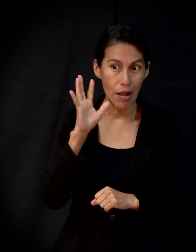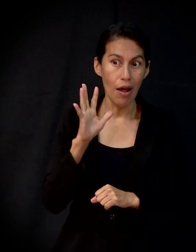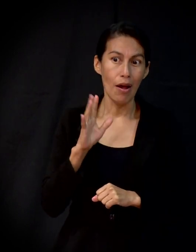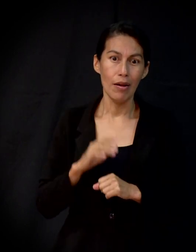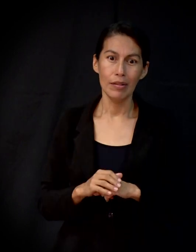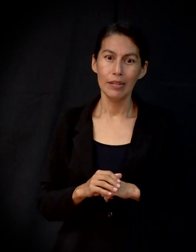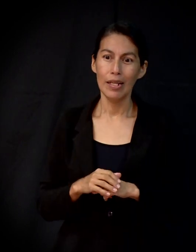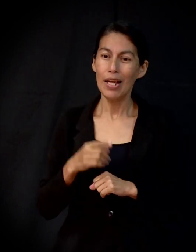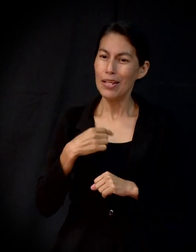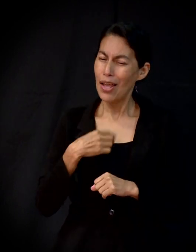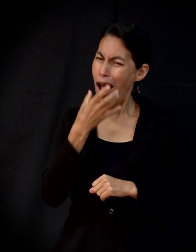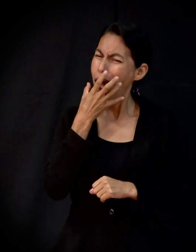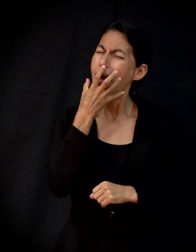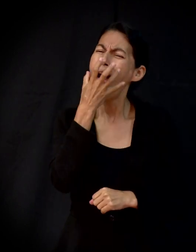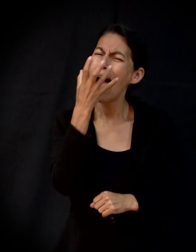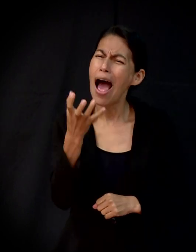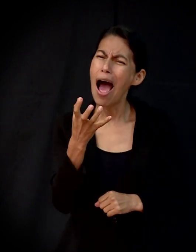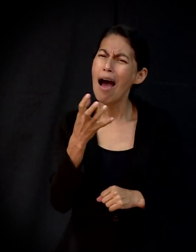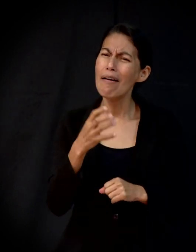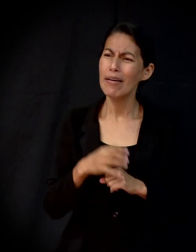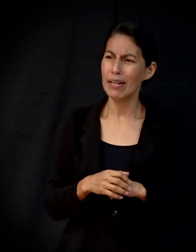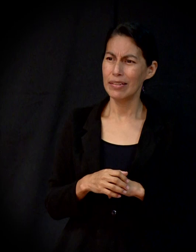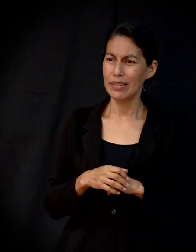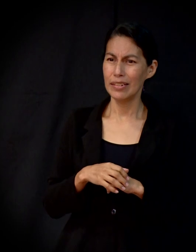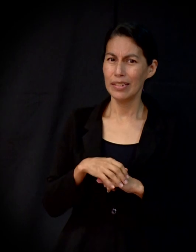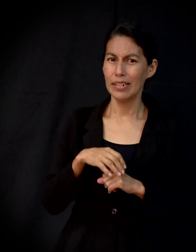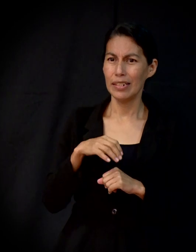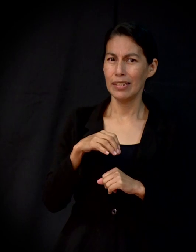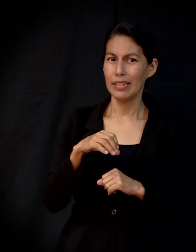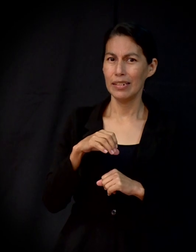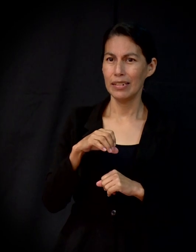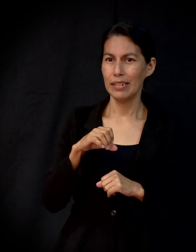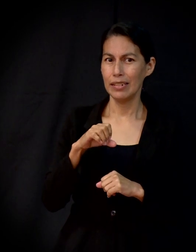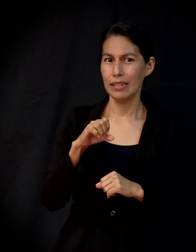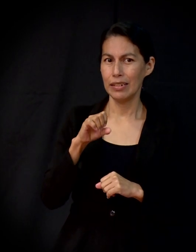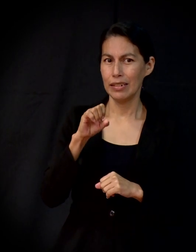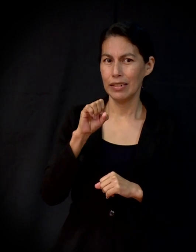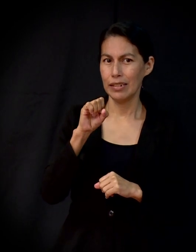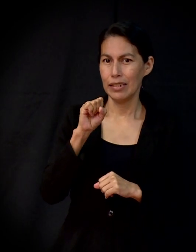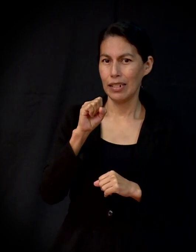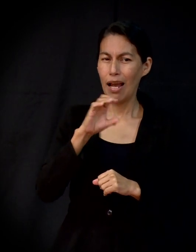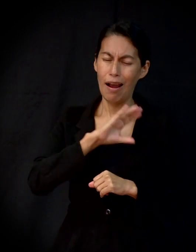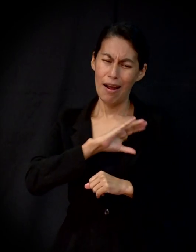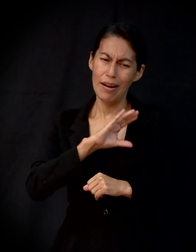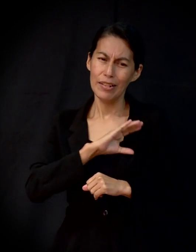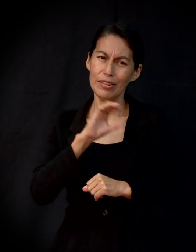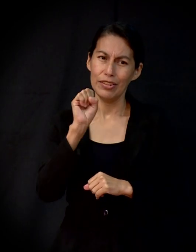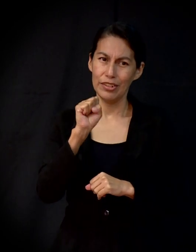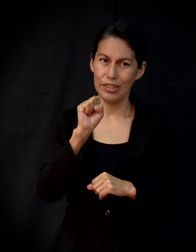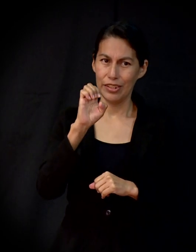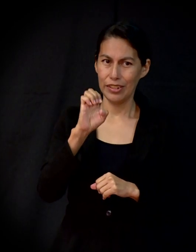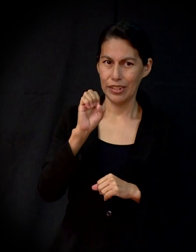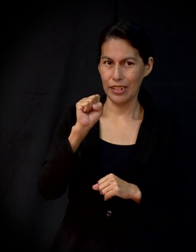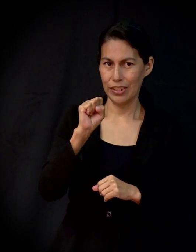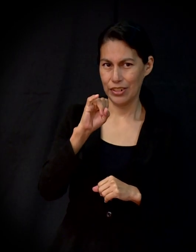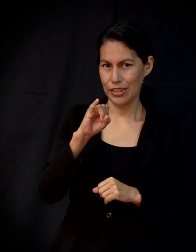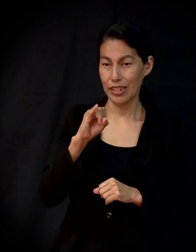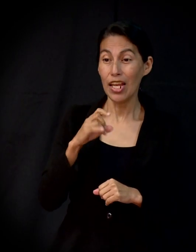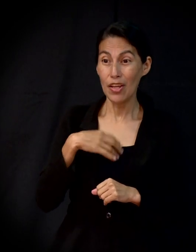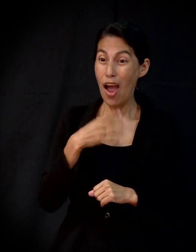yo gritaba, ¡es así! Pero... ¿Y le llamaste eso? Sí, se llama eso, pero le echamos de categoría.